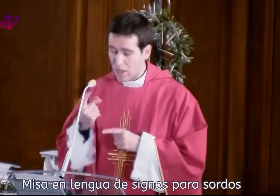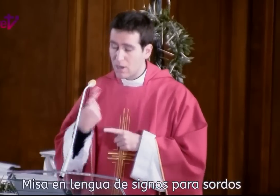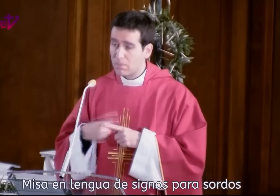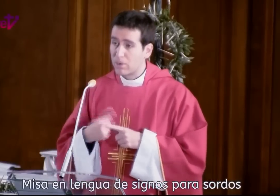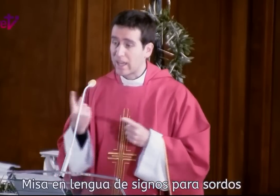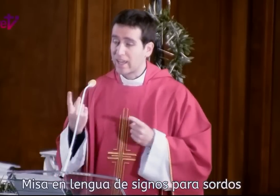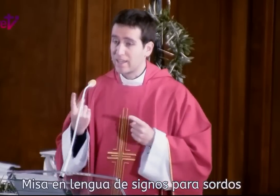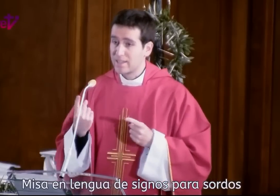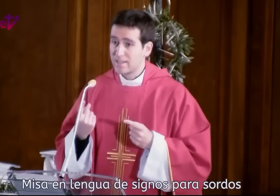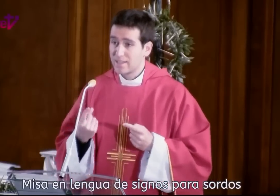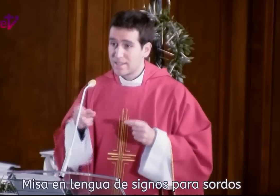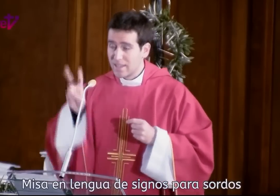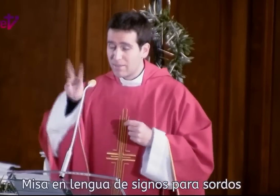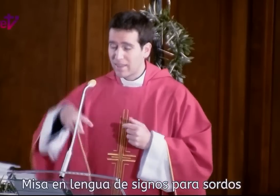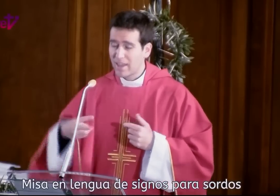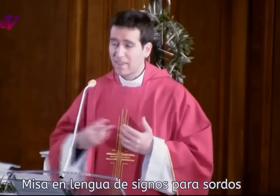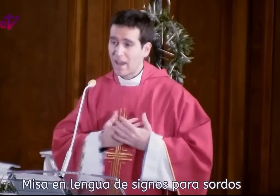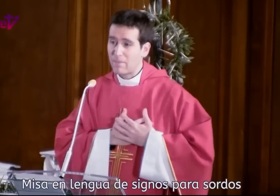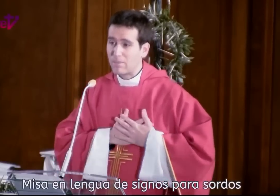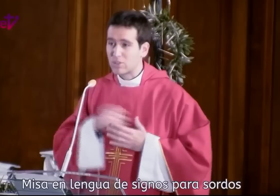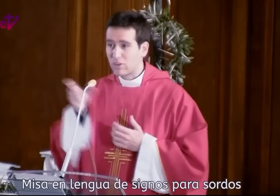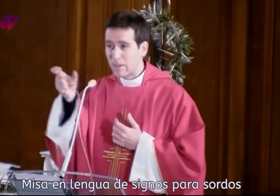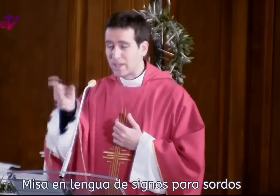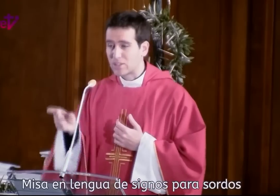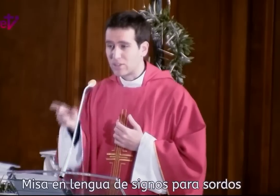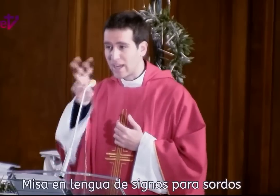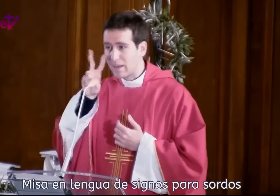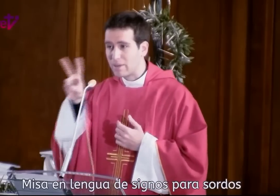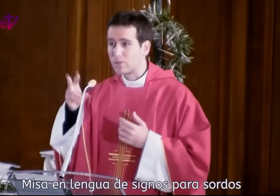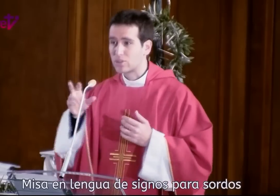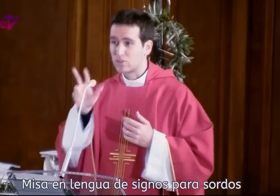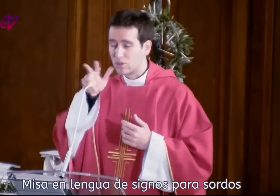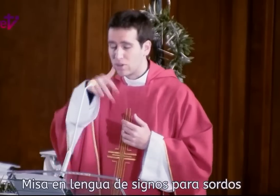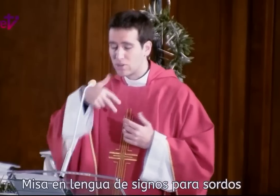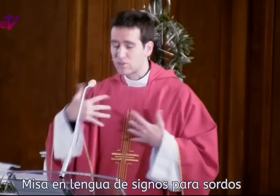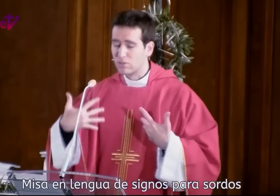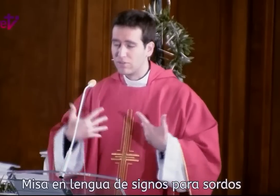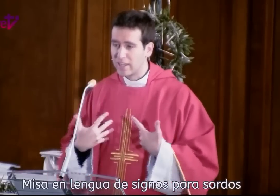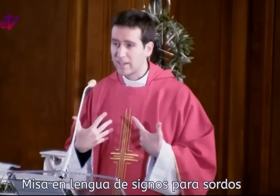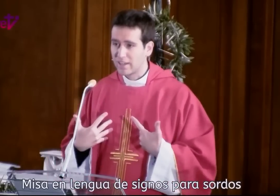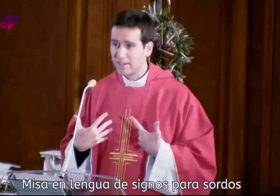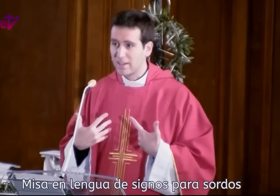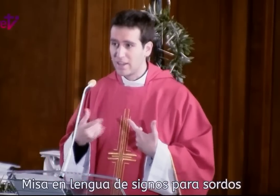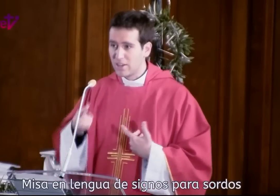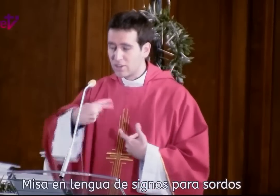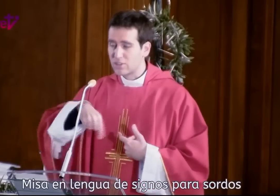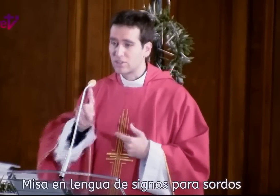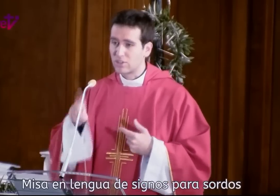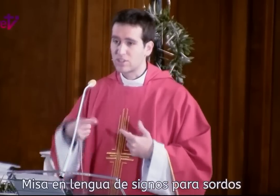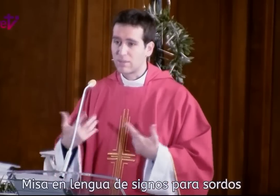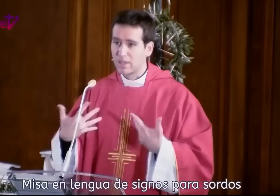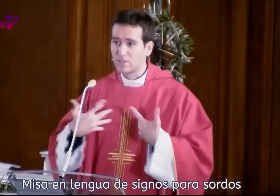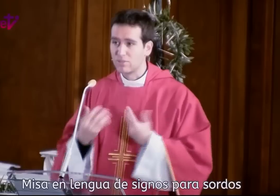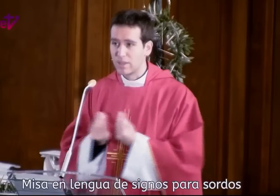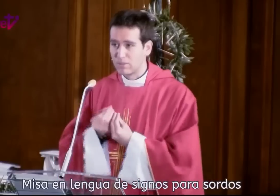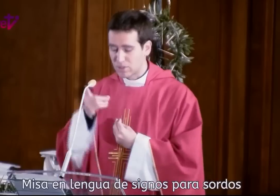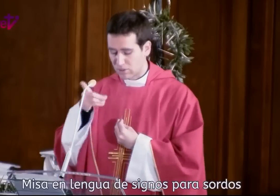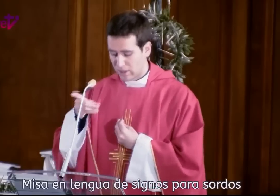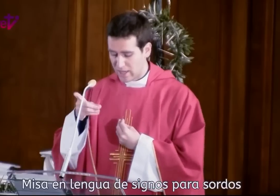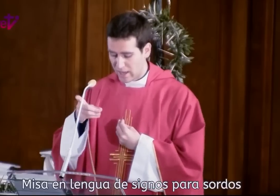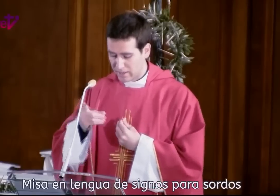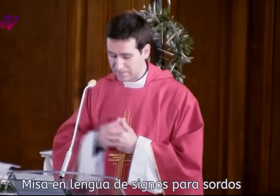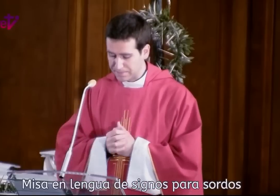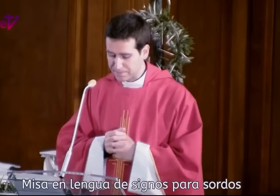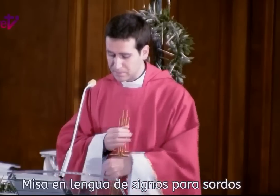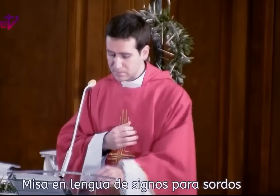Jesús, porque si de verdad amamos a una persona y la vemos sufrir, nosotros también sufrimos